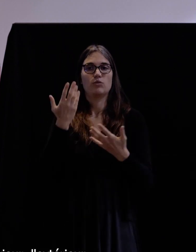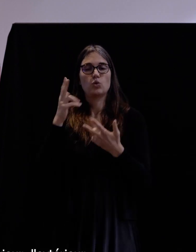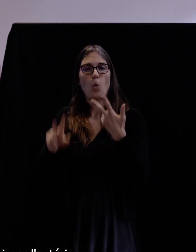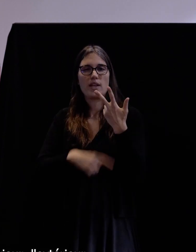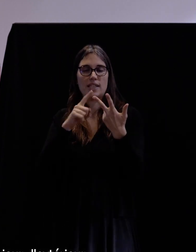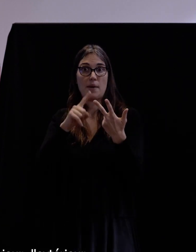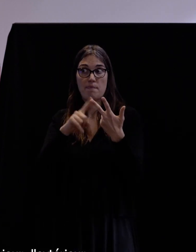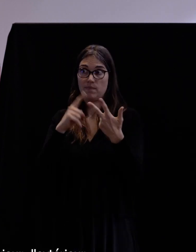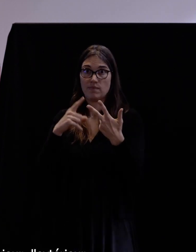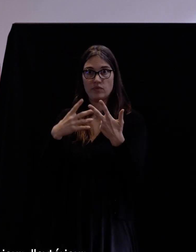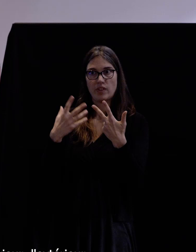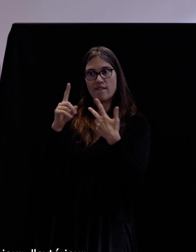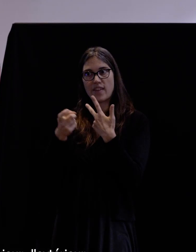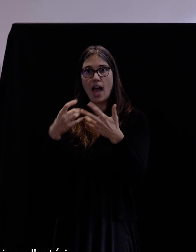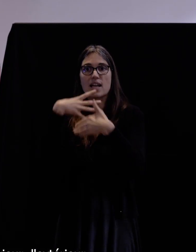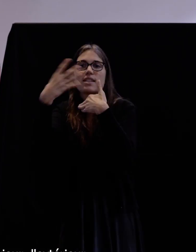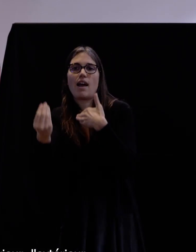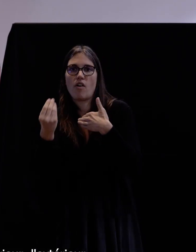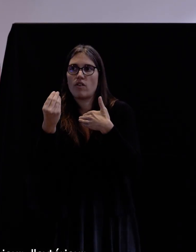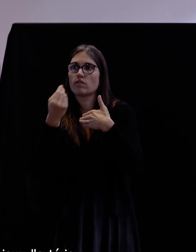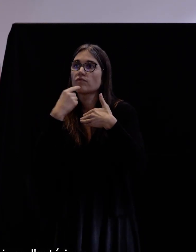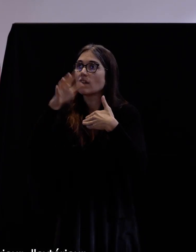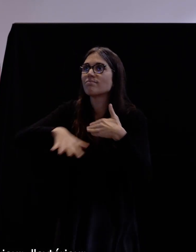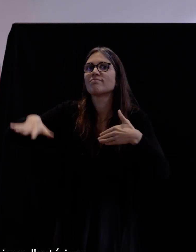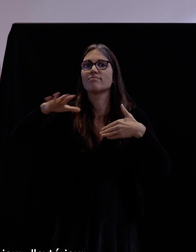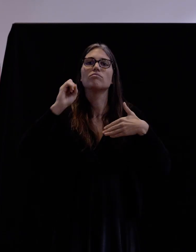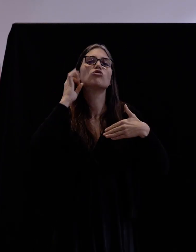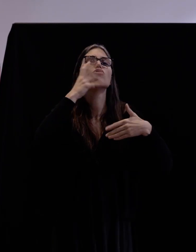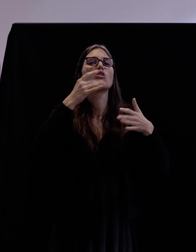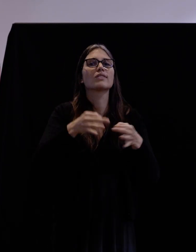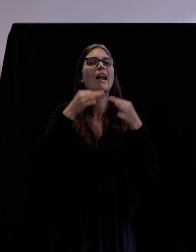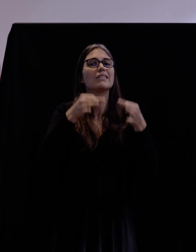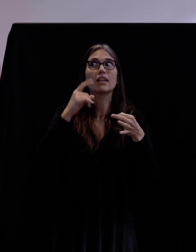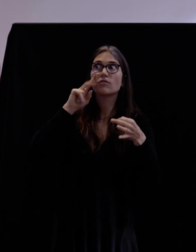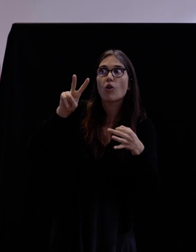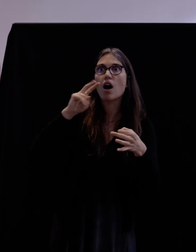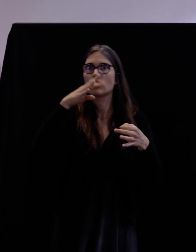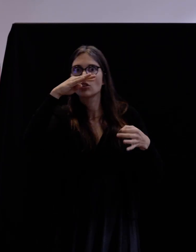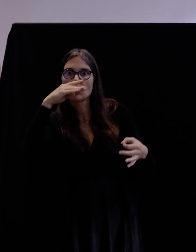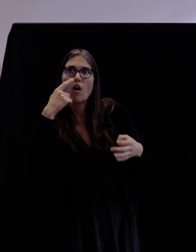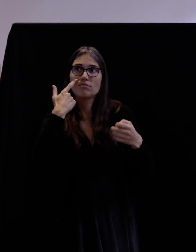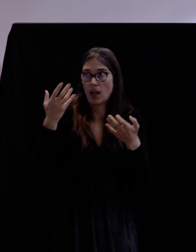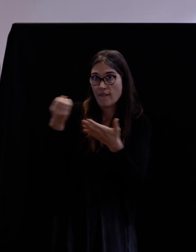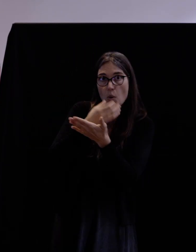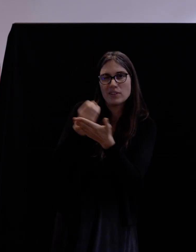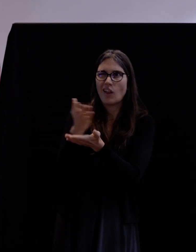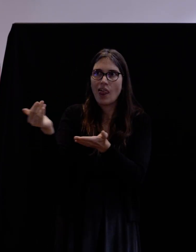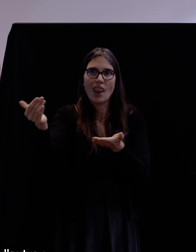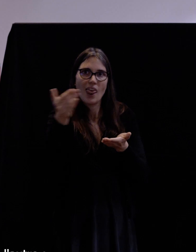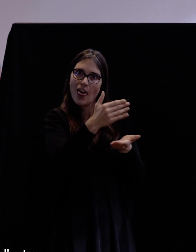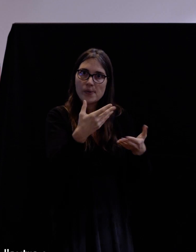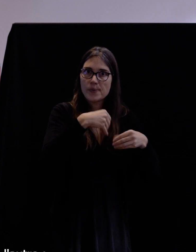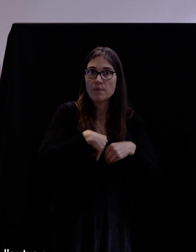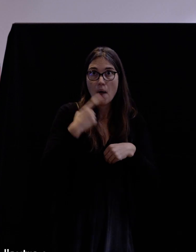ce qui vient de l'extérieur. Hein. L'extérieur, ça veut dire l'essence classique, hein, je vois, j'entends, je sens, hein, mais aussi